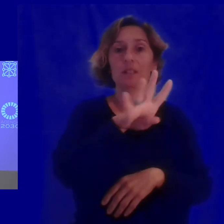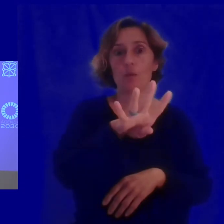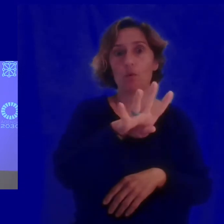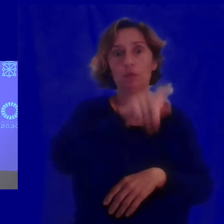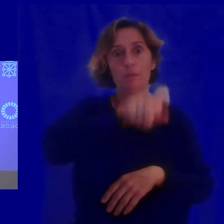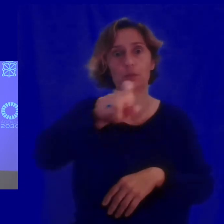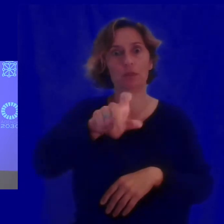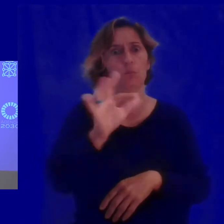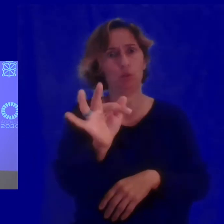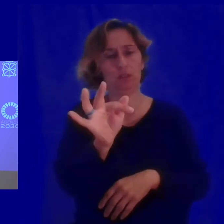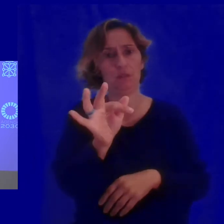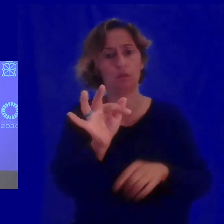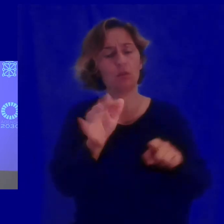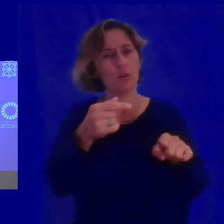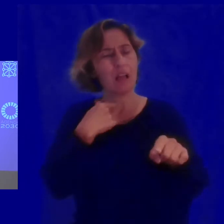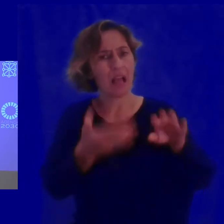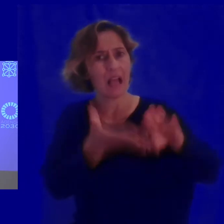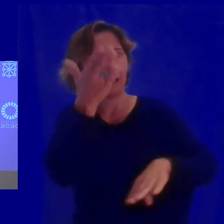bastante alto.